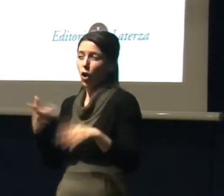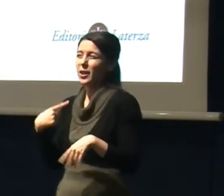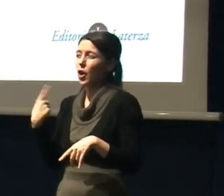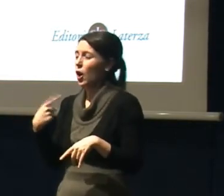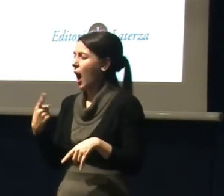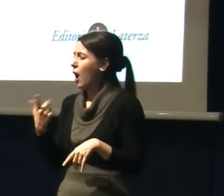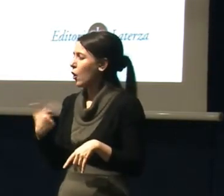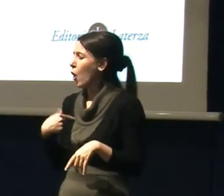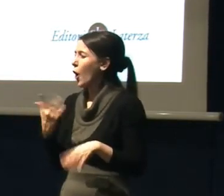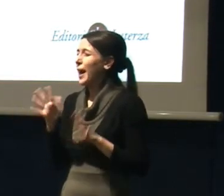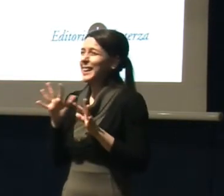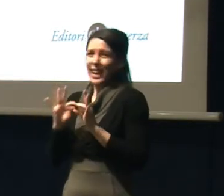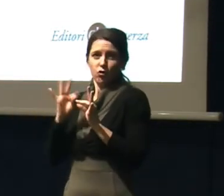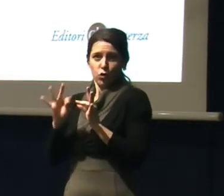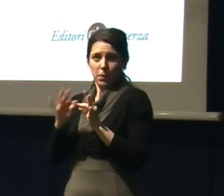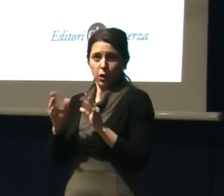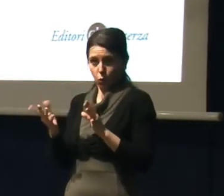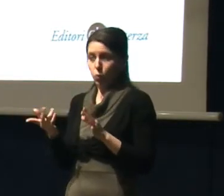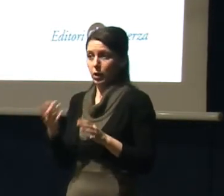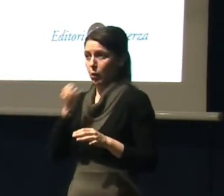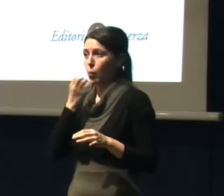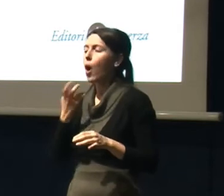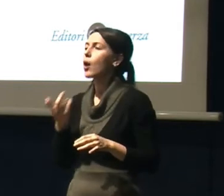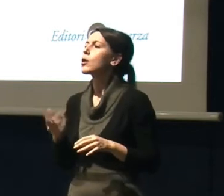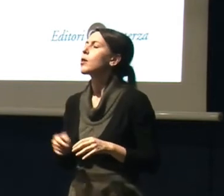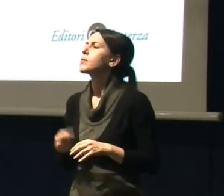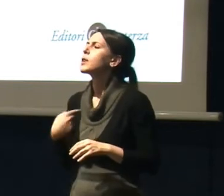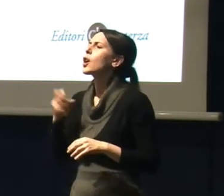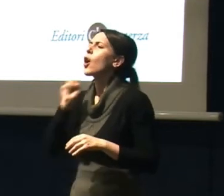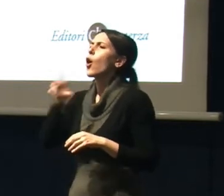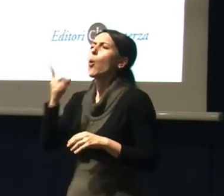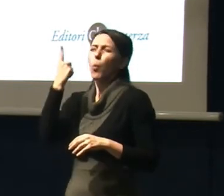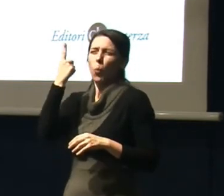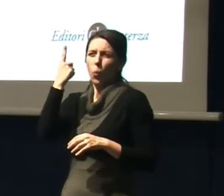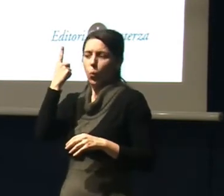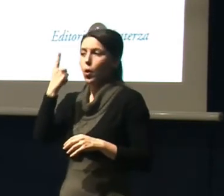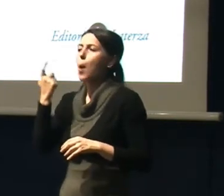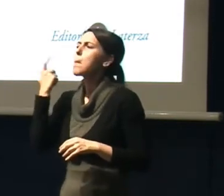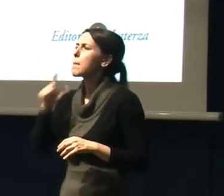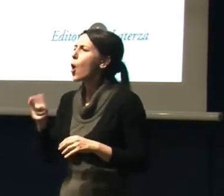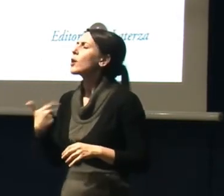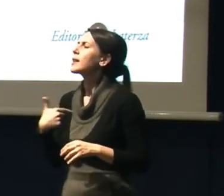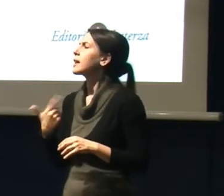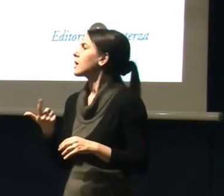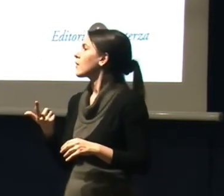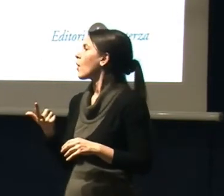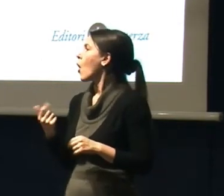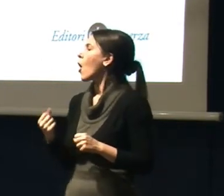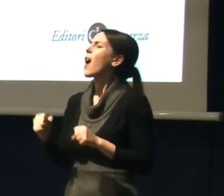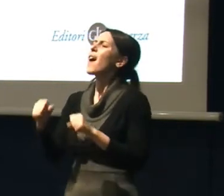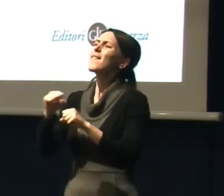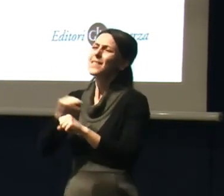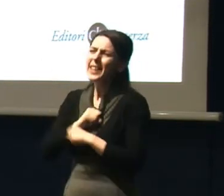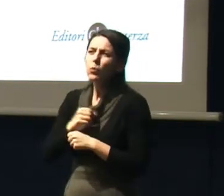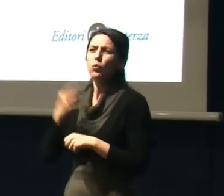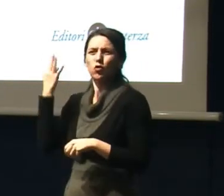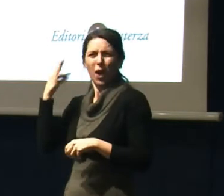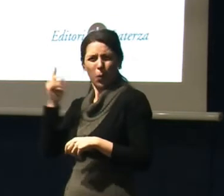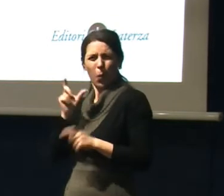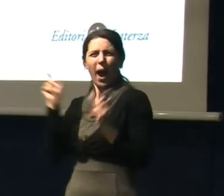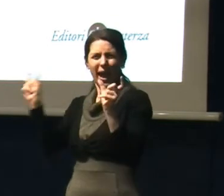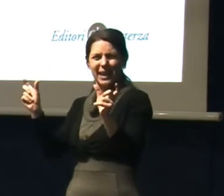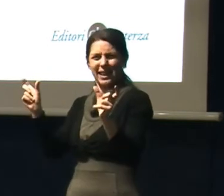ancora 10 minuti volevo solo segnalare una cosa però perché abbiamo parlato della fiducia e della qualità